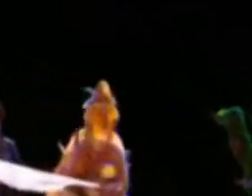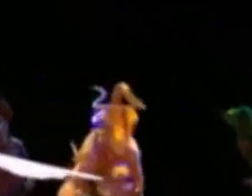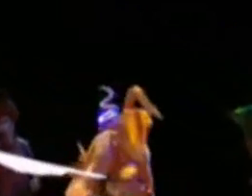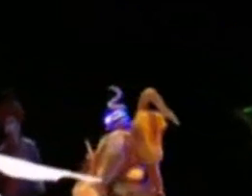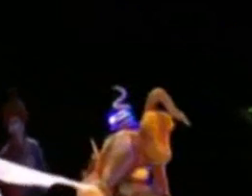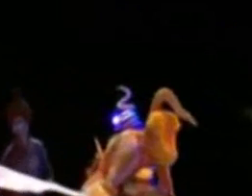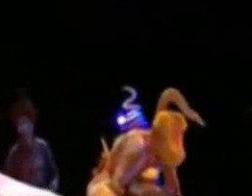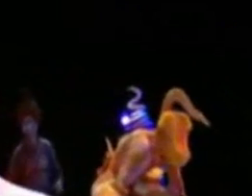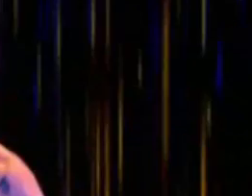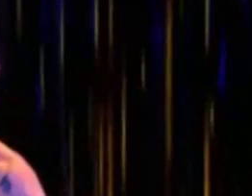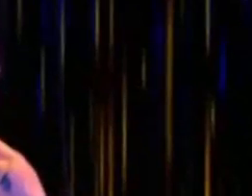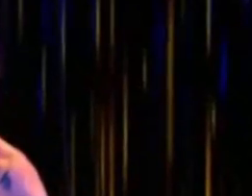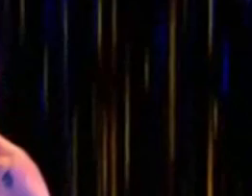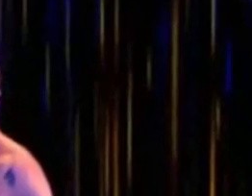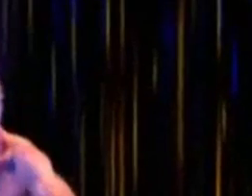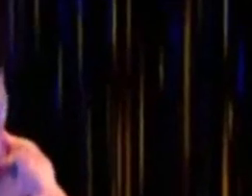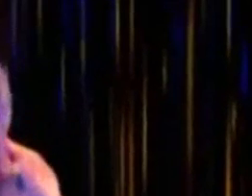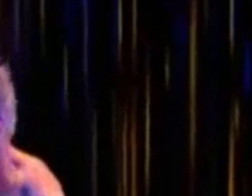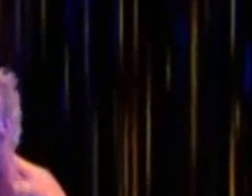세리다.